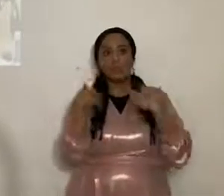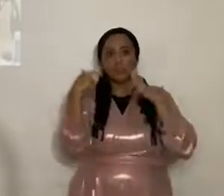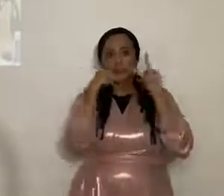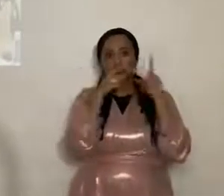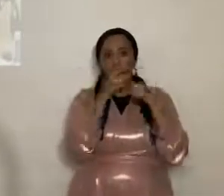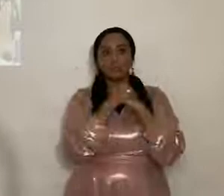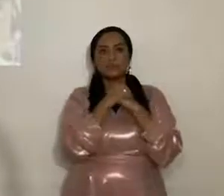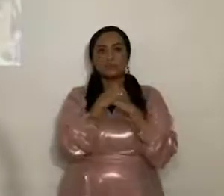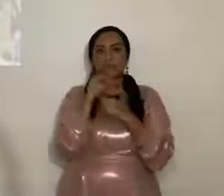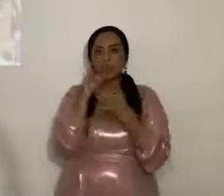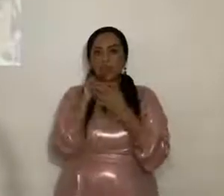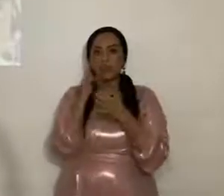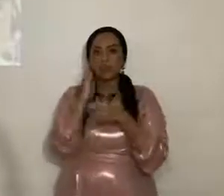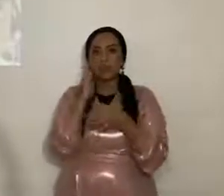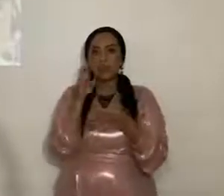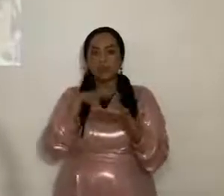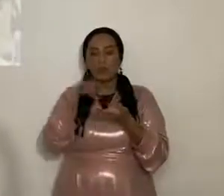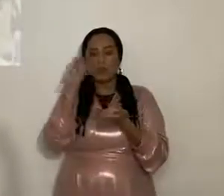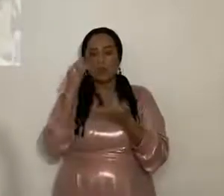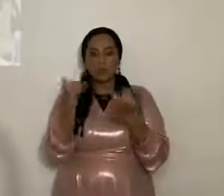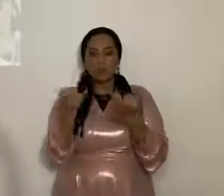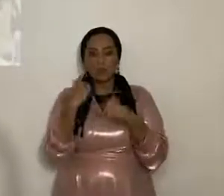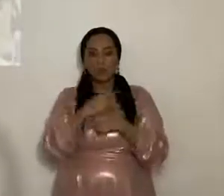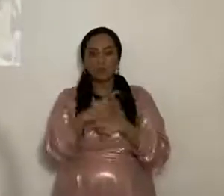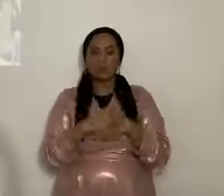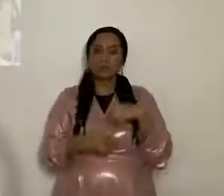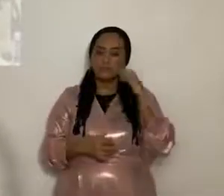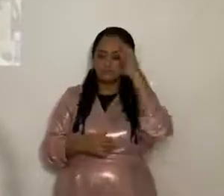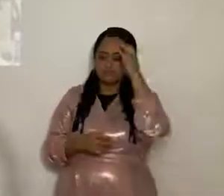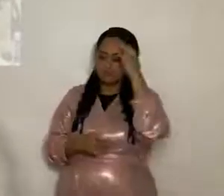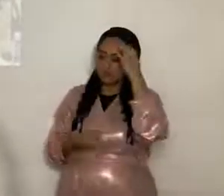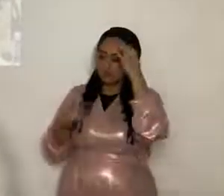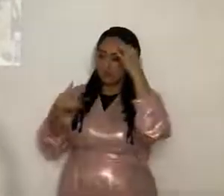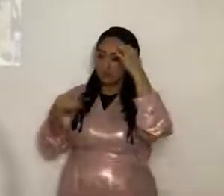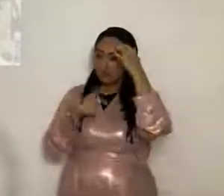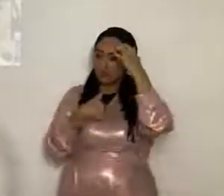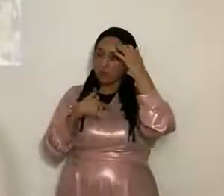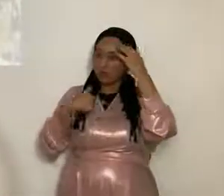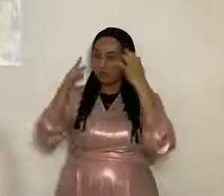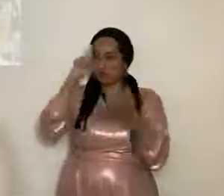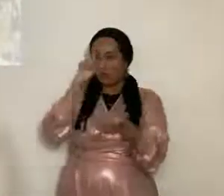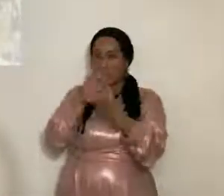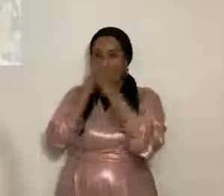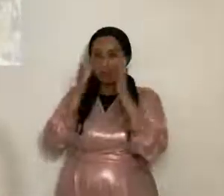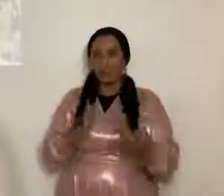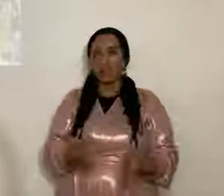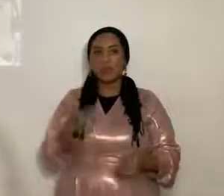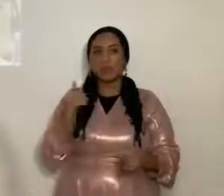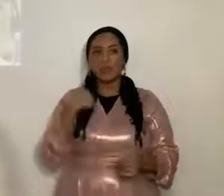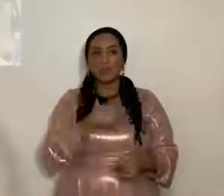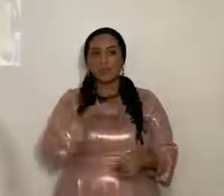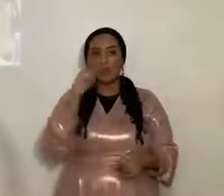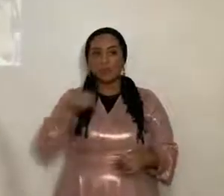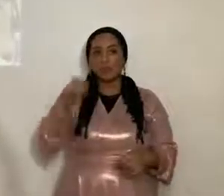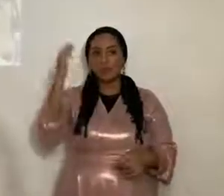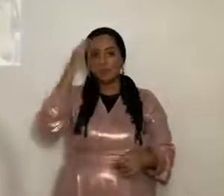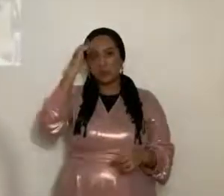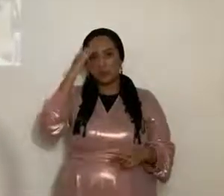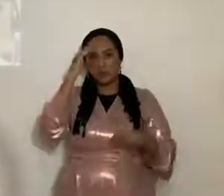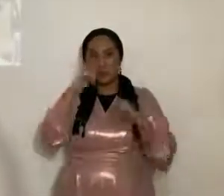consecuencia, y eso es lo que vamos a estudiar el día de hoy. Nosotros como creyentes debemos saber